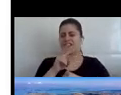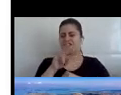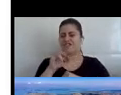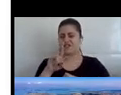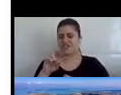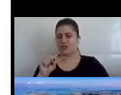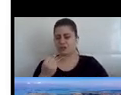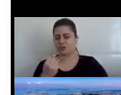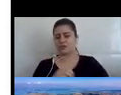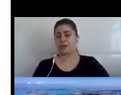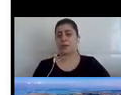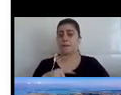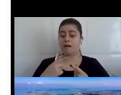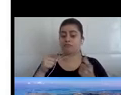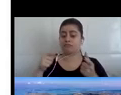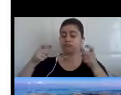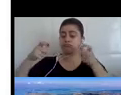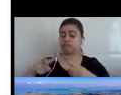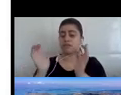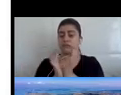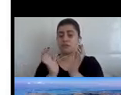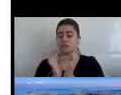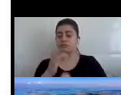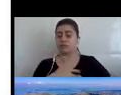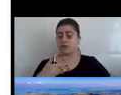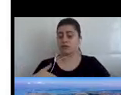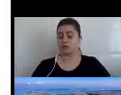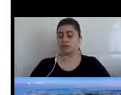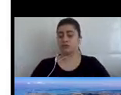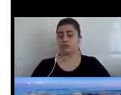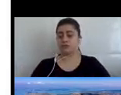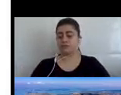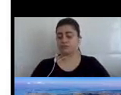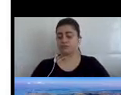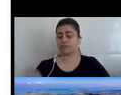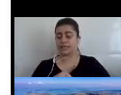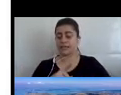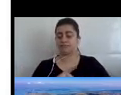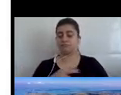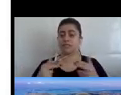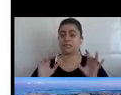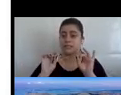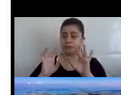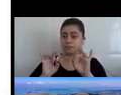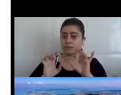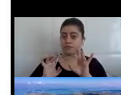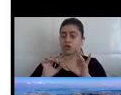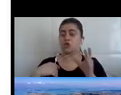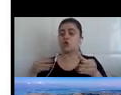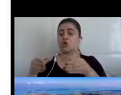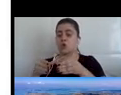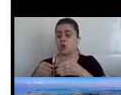do que um espaço de situação da saúde, onde a gente tem condições específicas de determinados grupos sociais